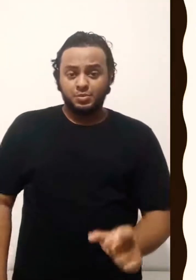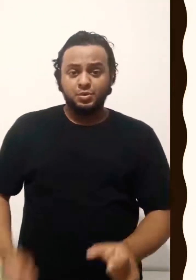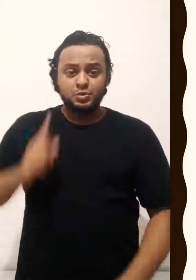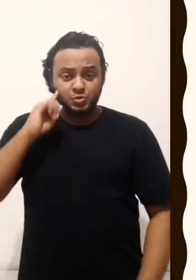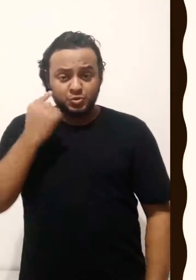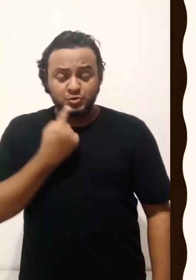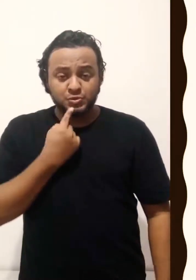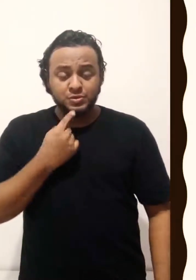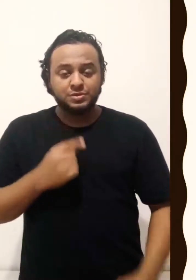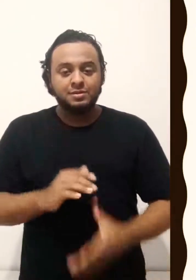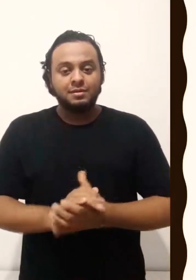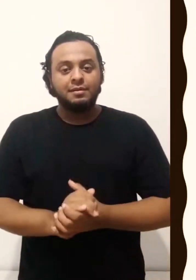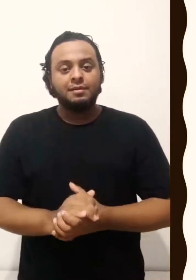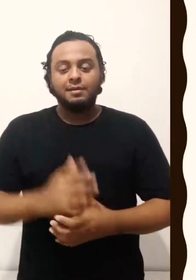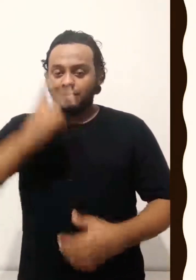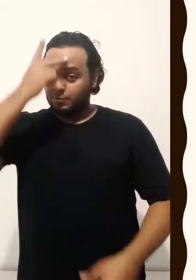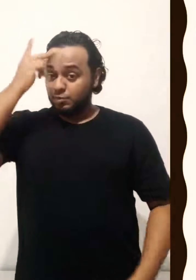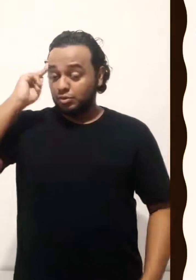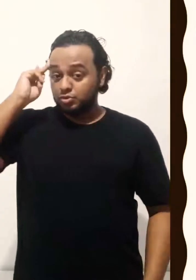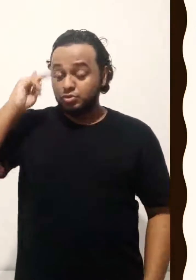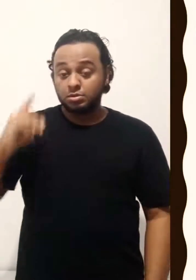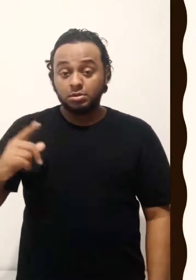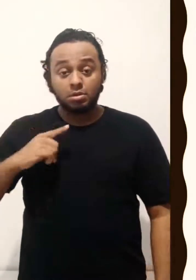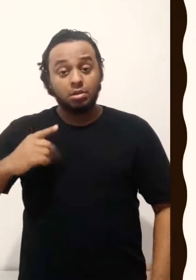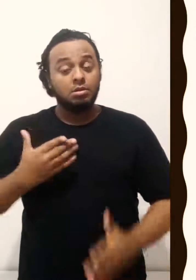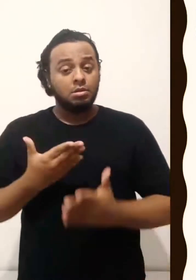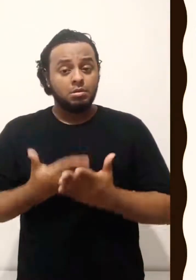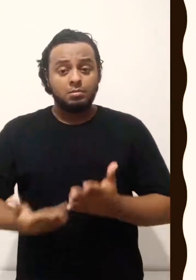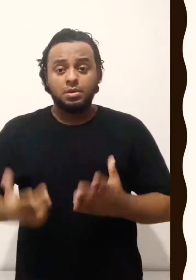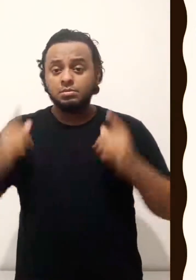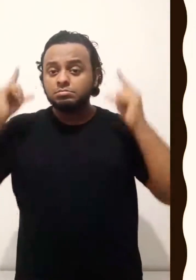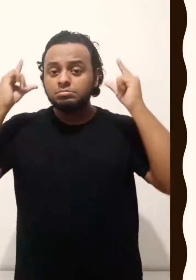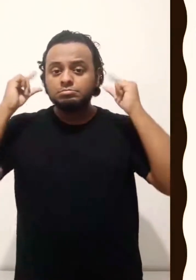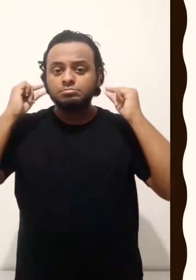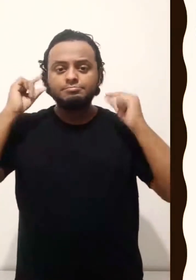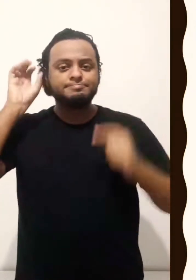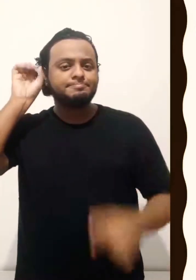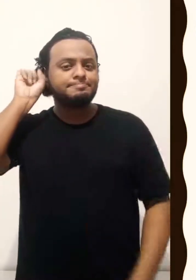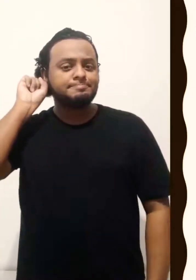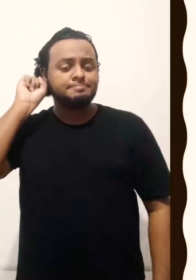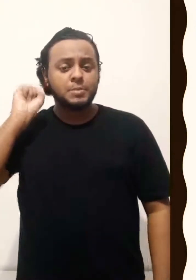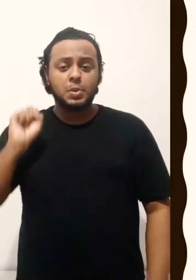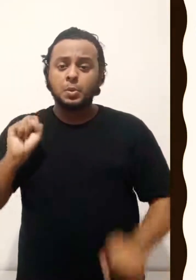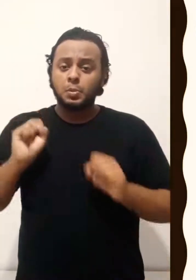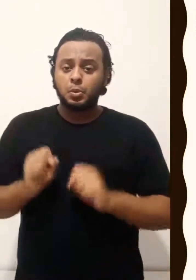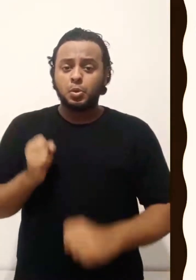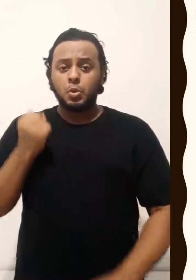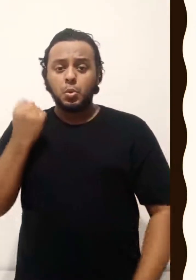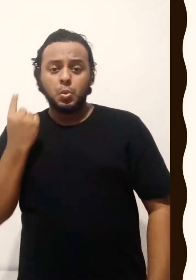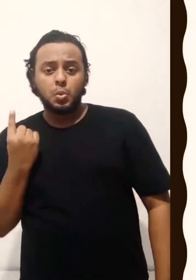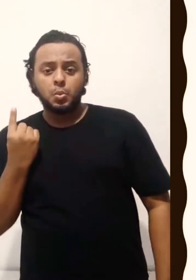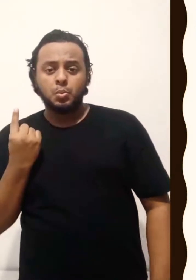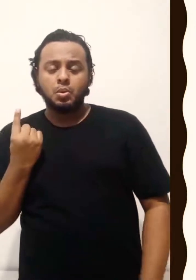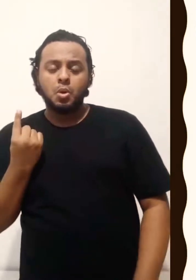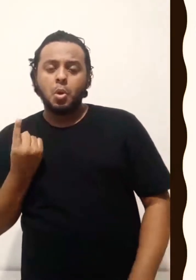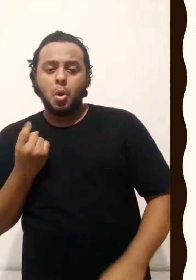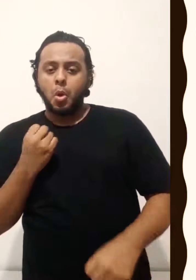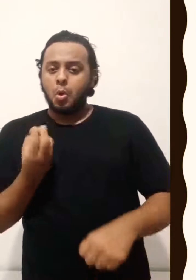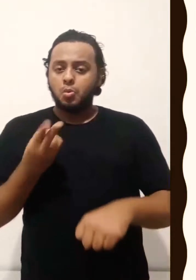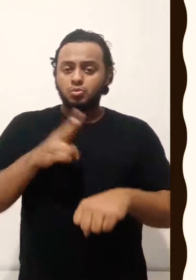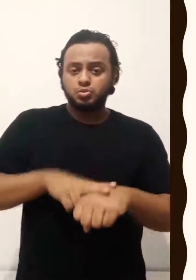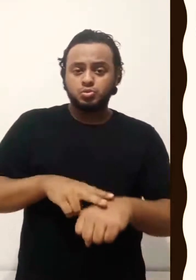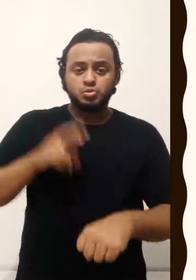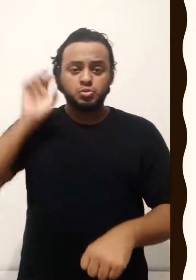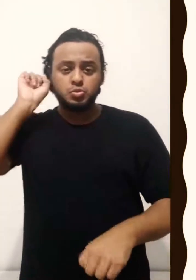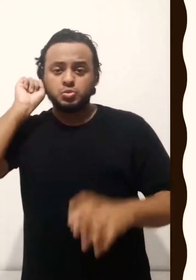pessoa surda. Uma pessoa surda é uma pessoa que tem uma perda auditiva, que pode ser em um ouvido